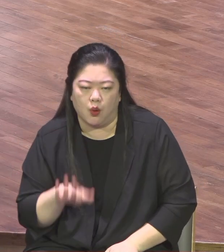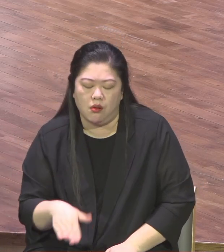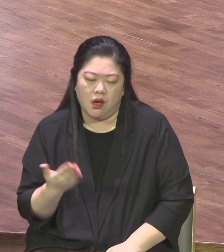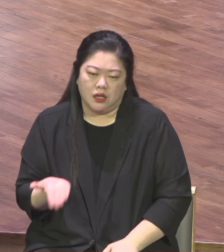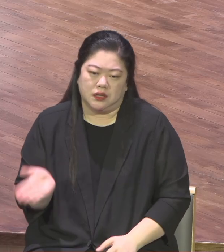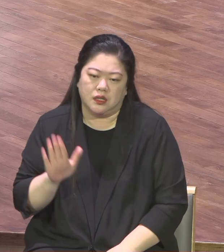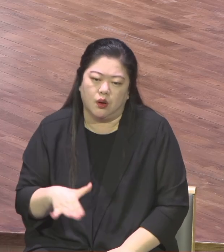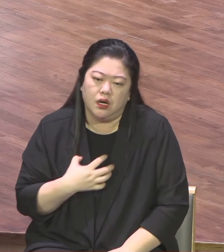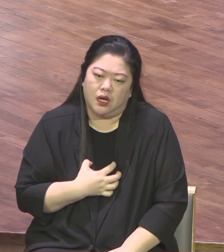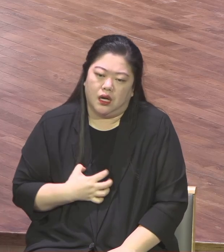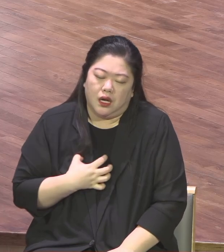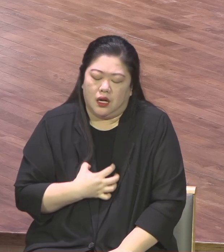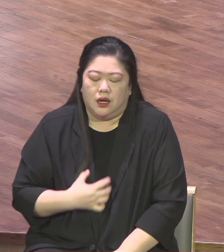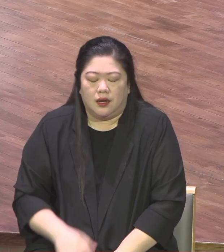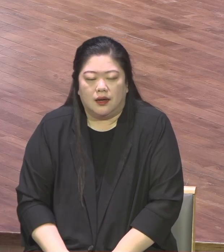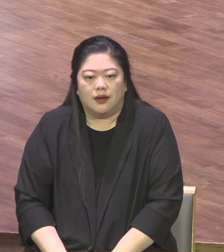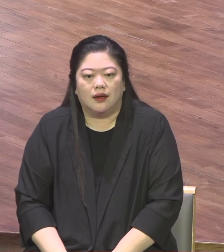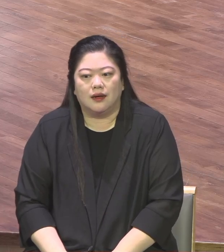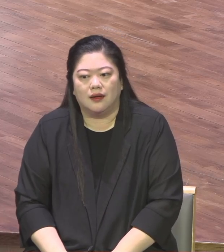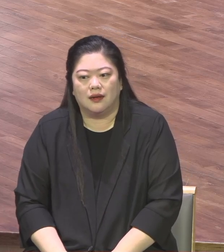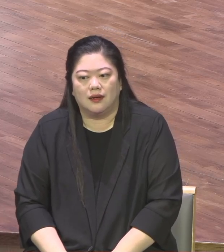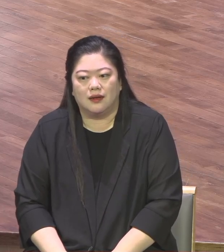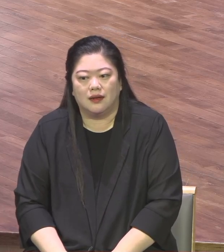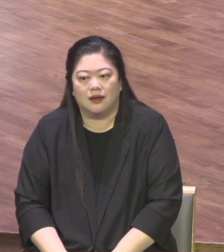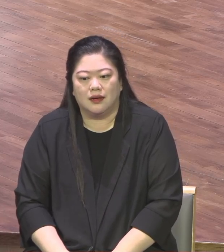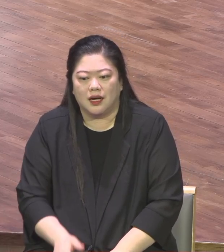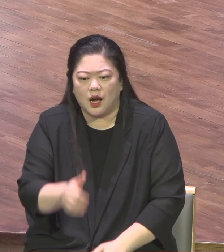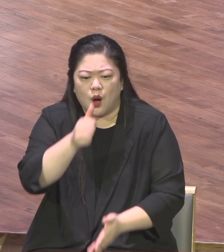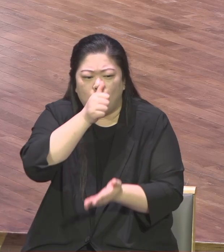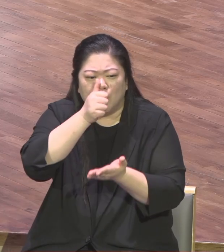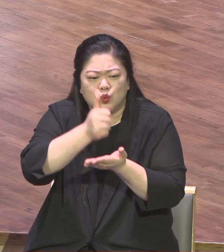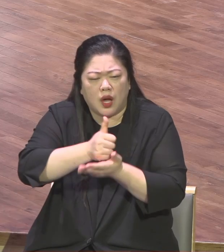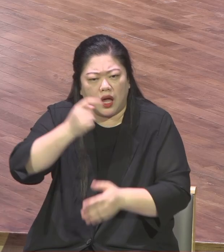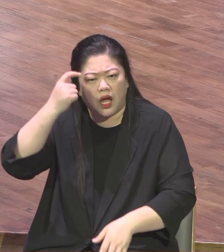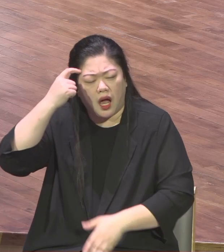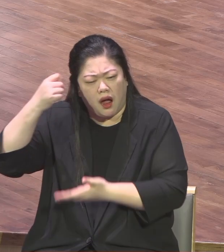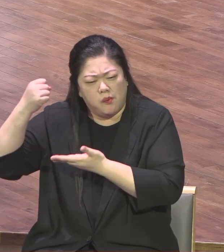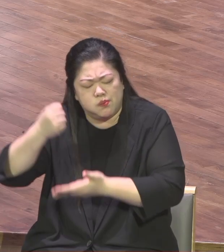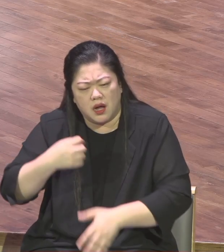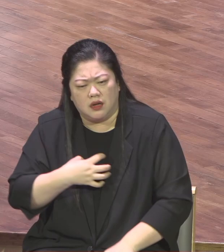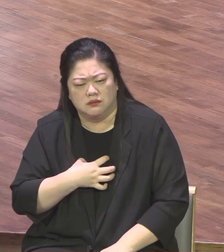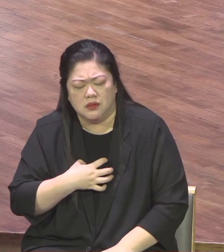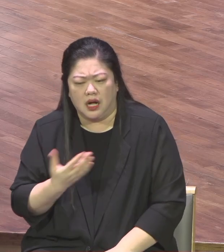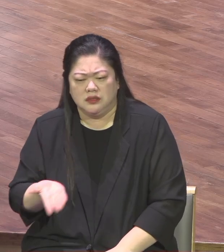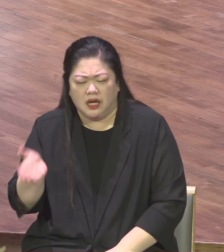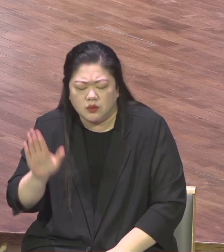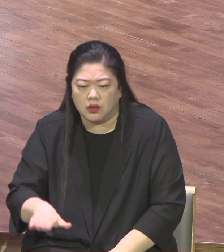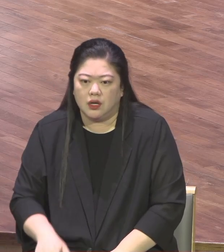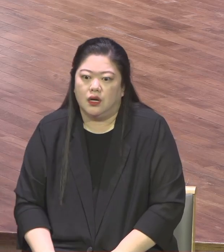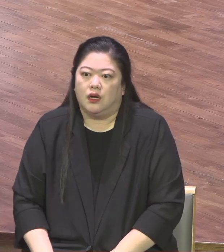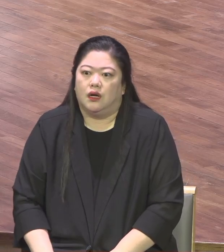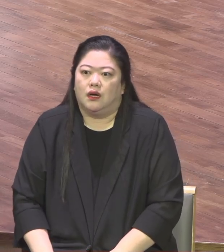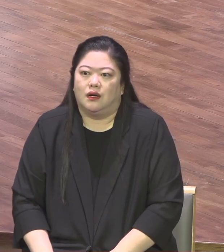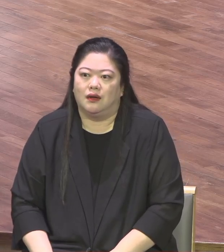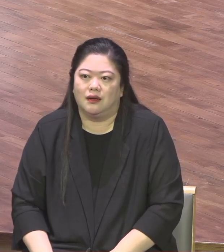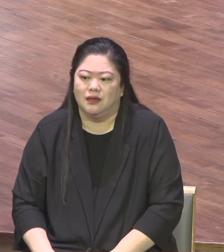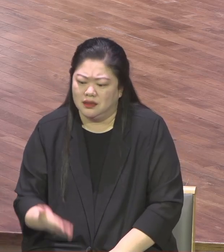때문에. 죄 의식이 있으니까 늘 어둡잖아요. 어? 죄 의식이 깜짝깜짝 놀래. 뭘 그렇게